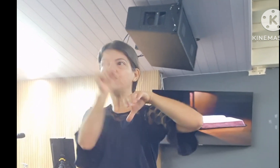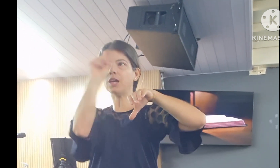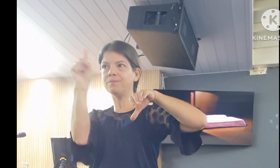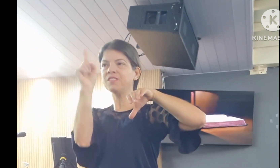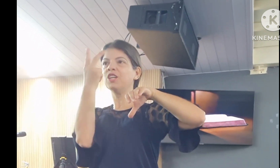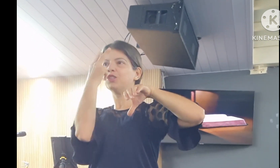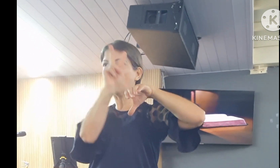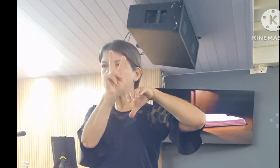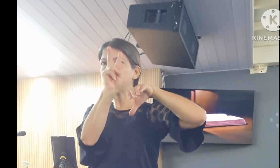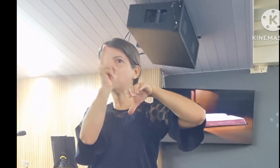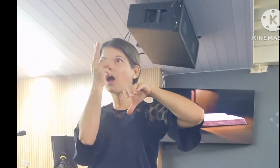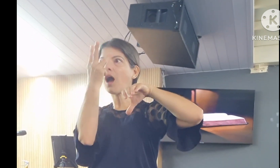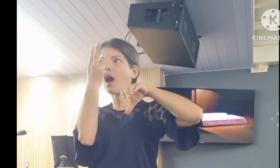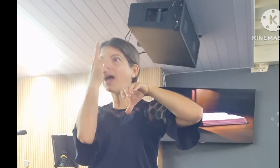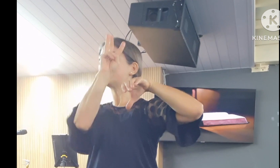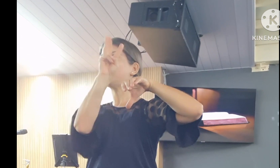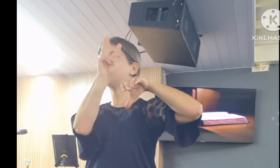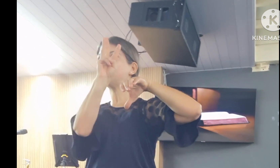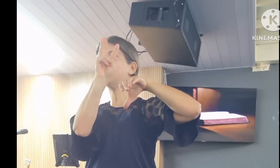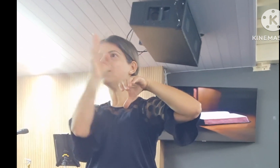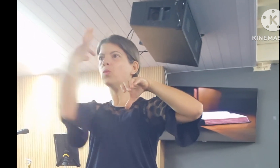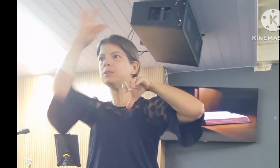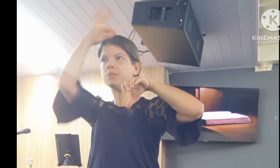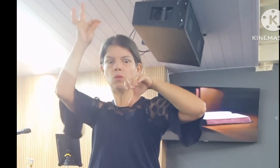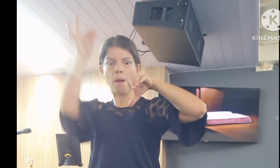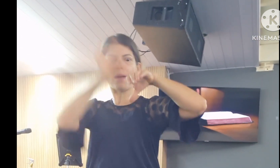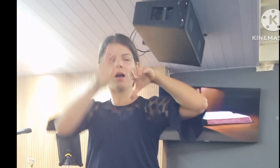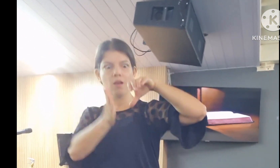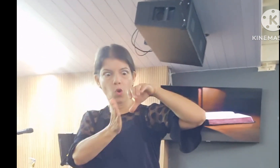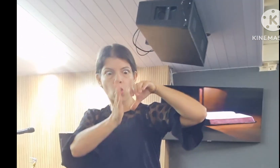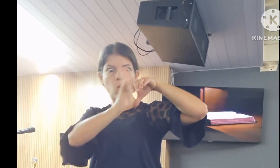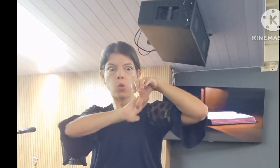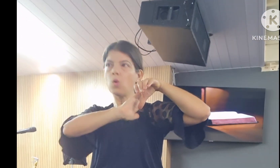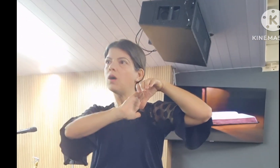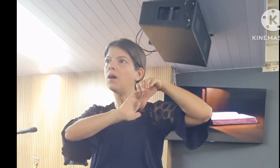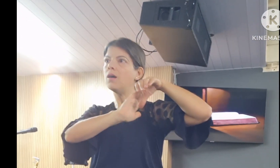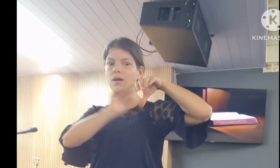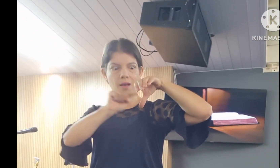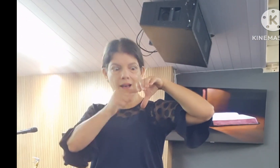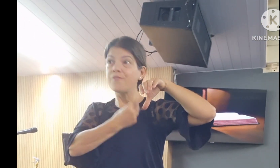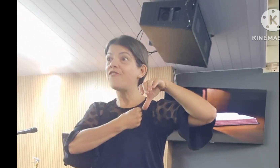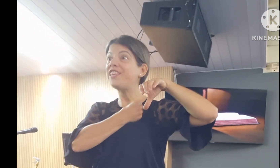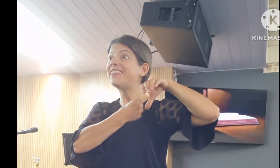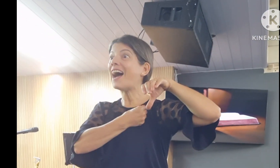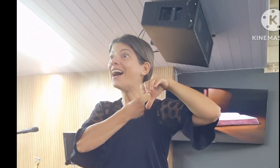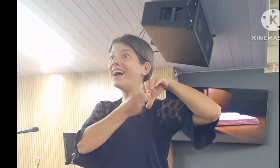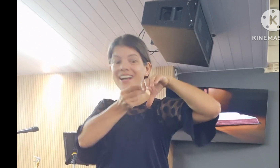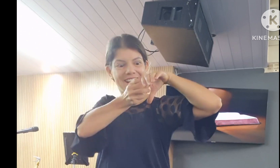E nesse momento Ele pegou tudo que era do céu, que estava nele, e deu para você.